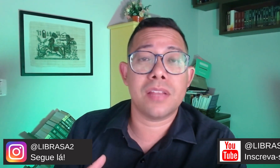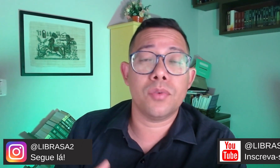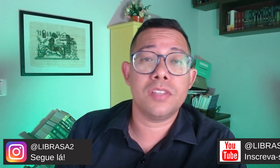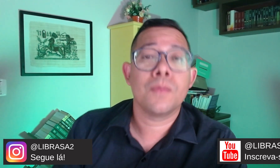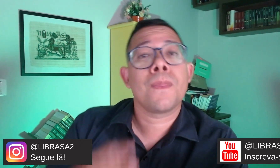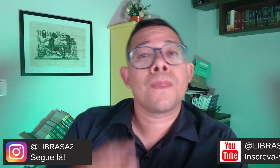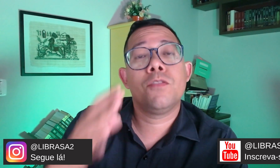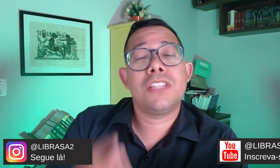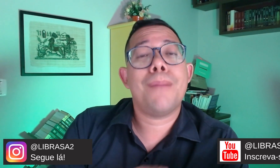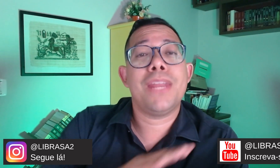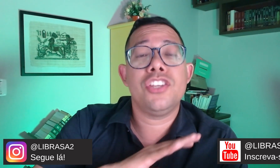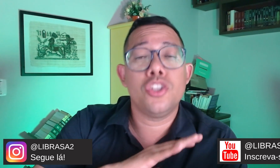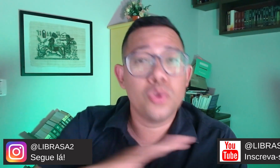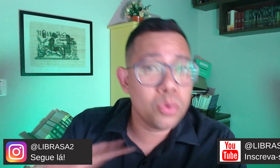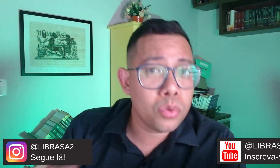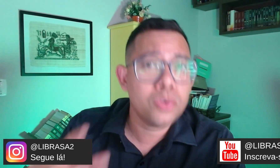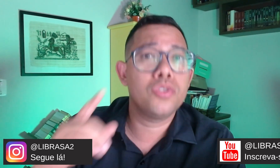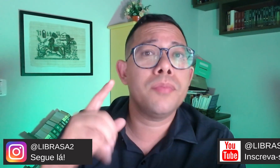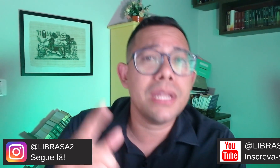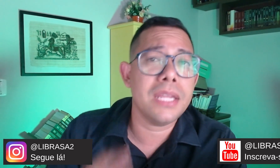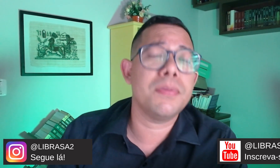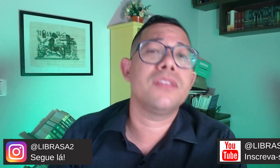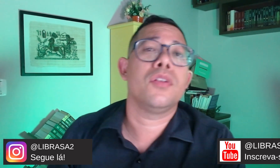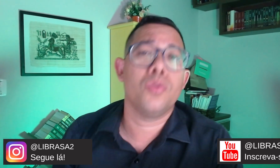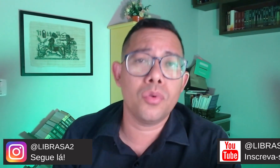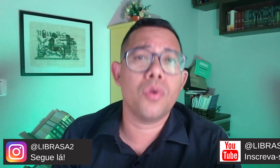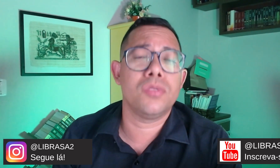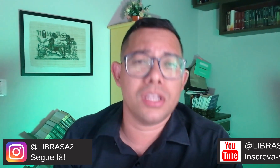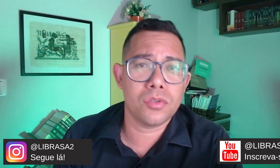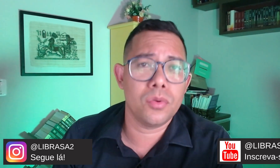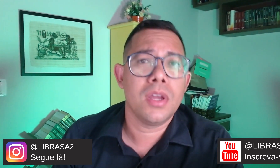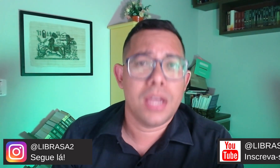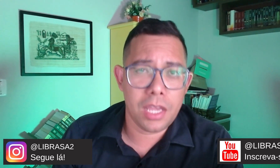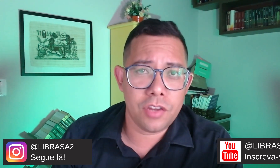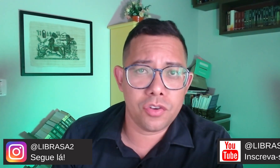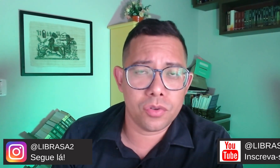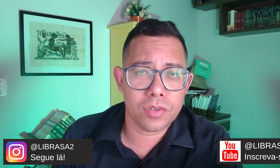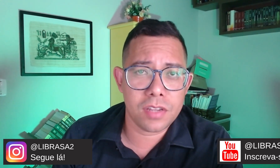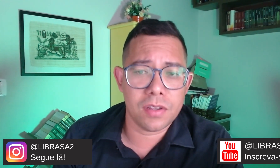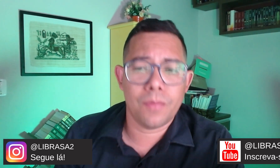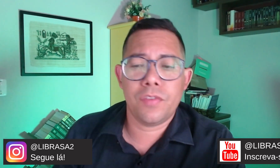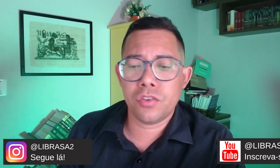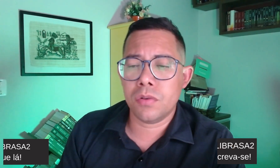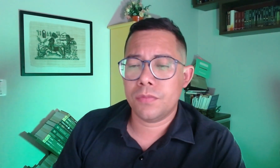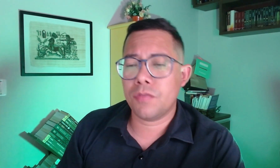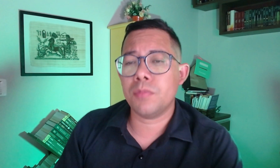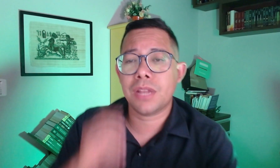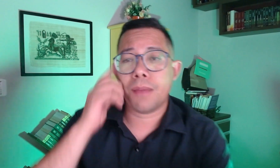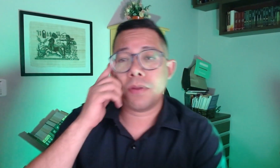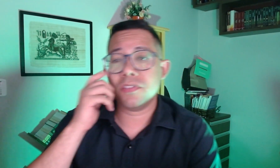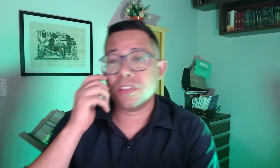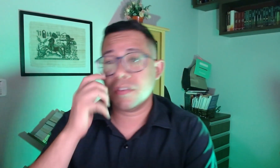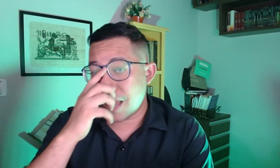A2, você aprende tudo sobre Libras no contexto religioso cristão. Fechou? Então vamos lá. Para você falar